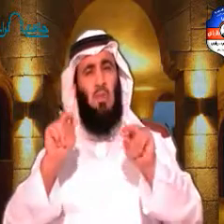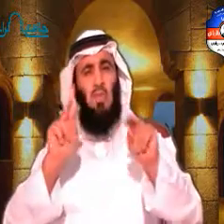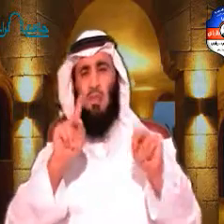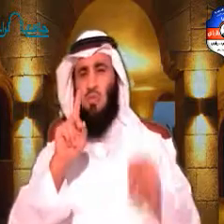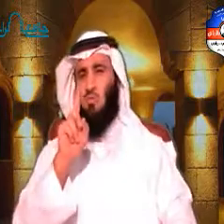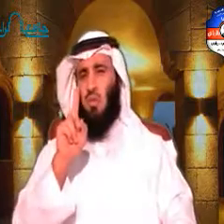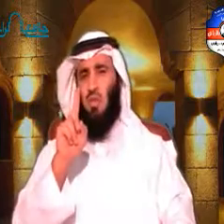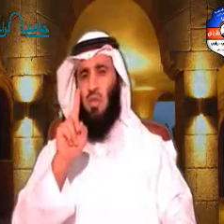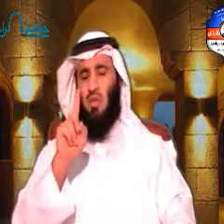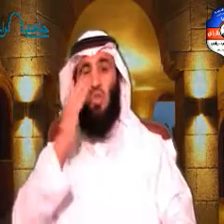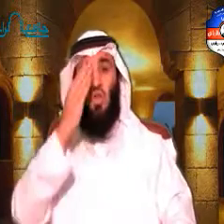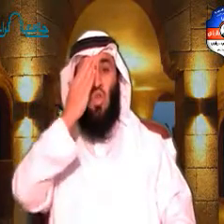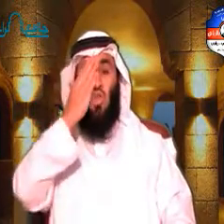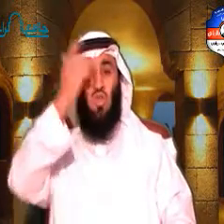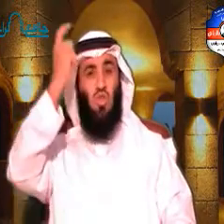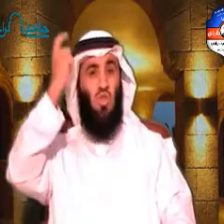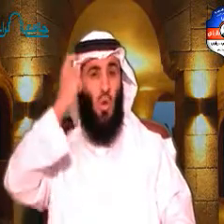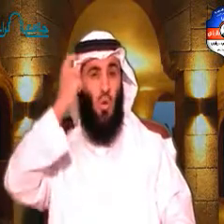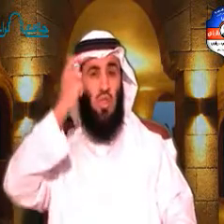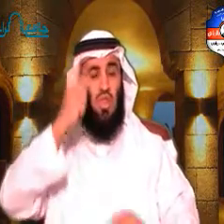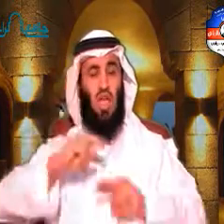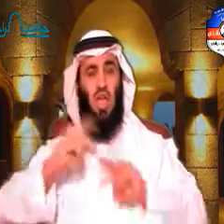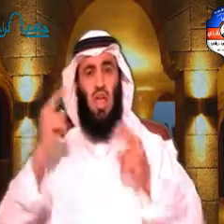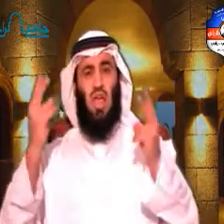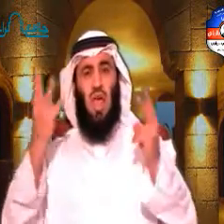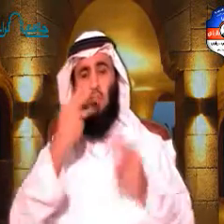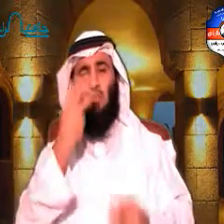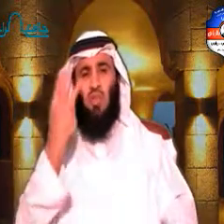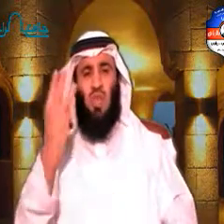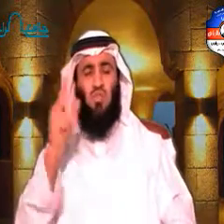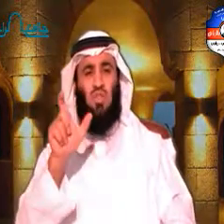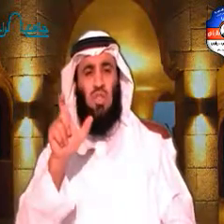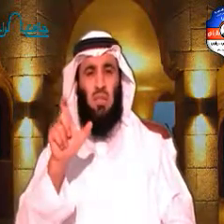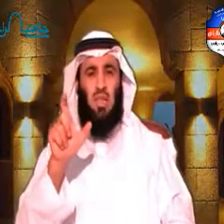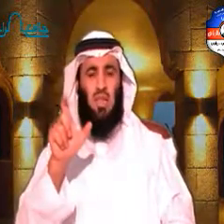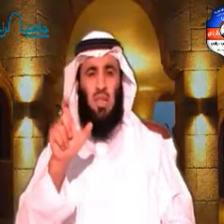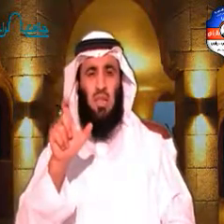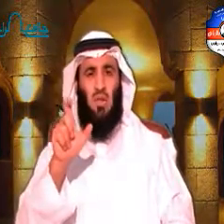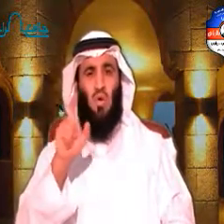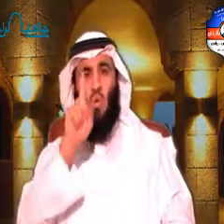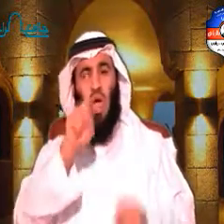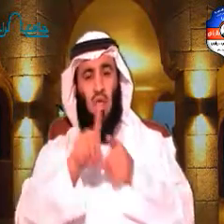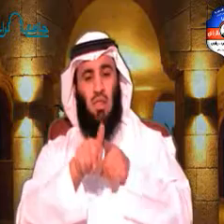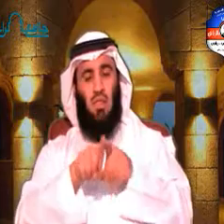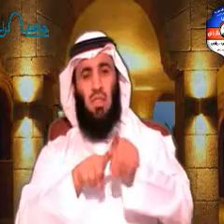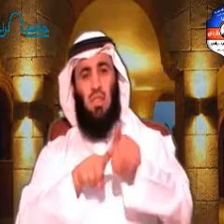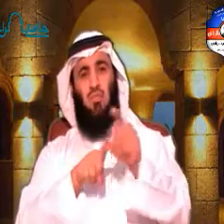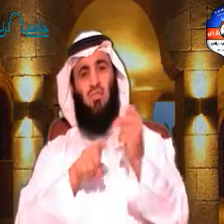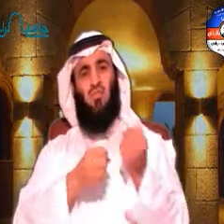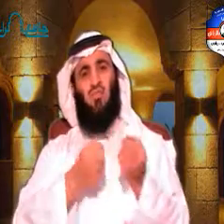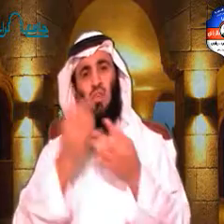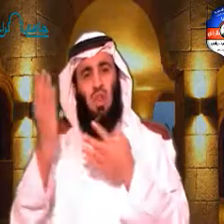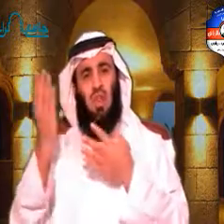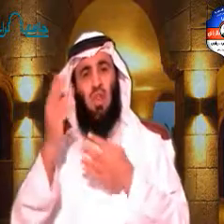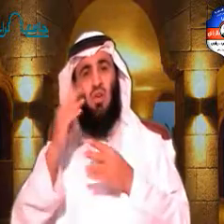افترقت اليهود على 71 فرقة فواحدة في الجنة و70 في النار،